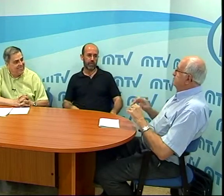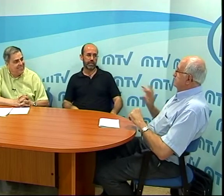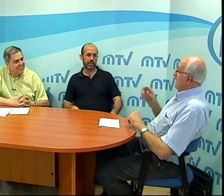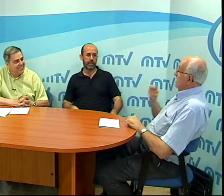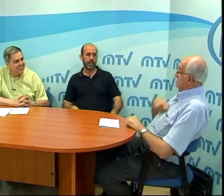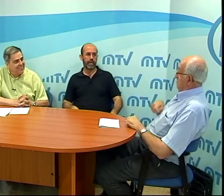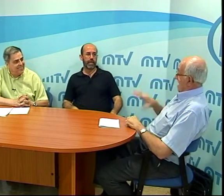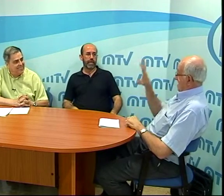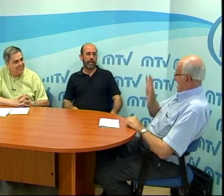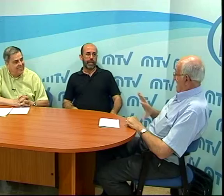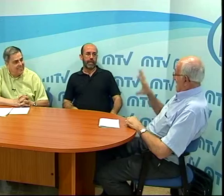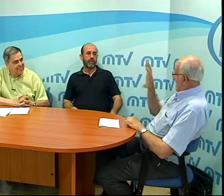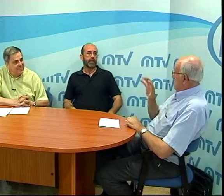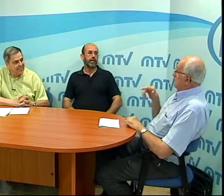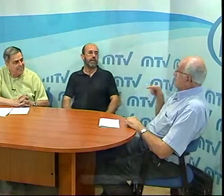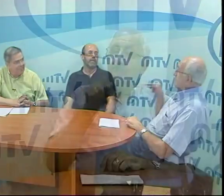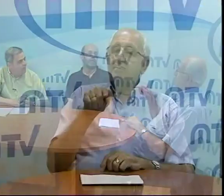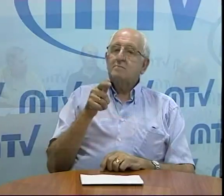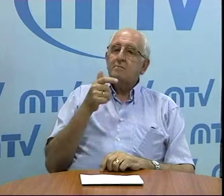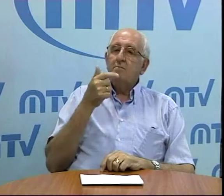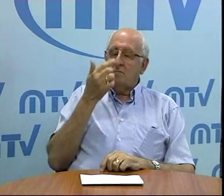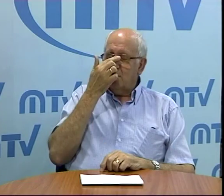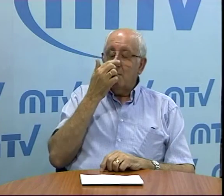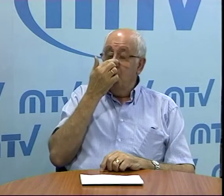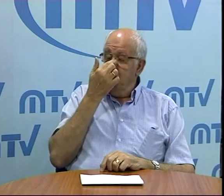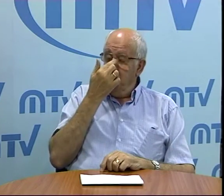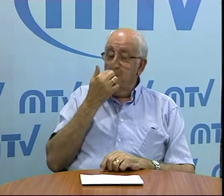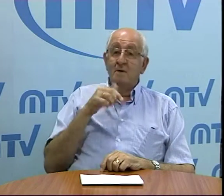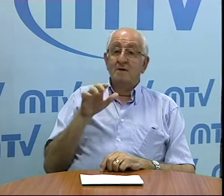Sí, la lengua de signos. En España,